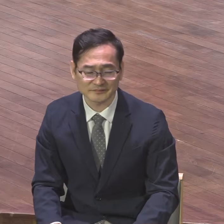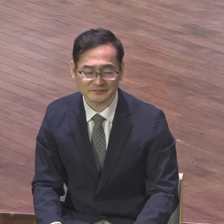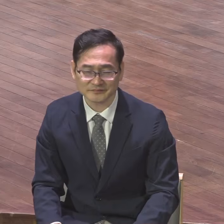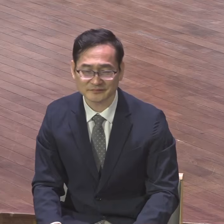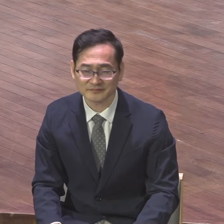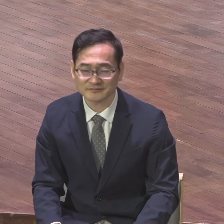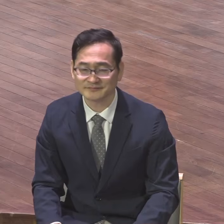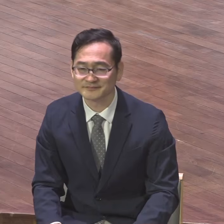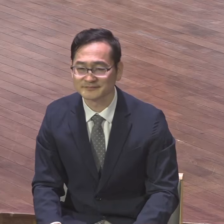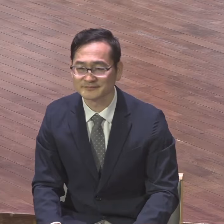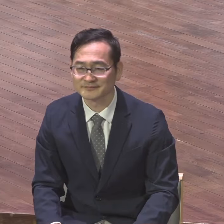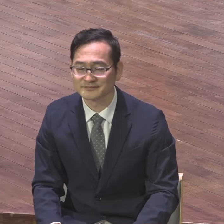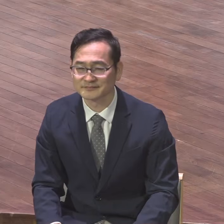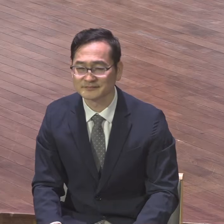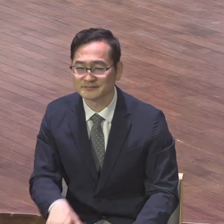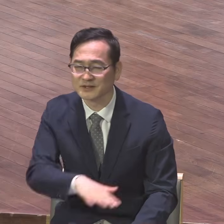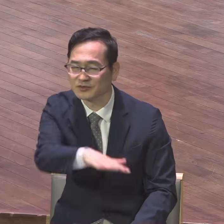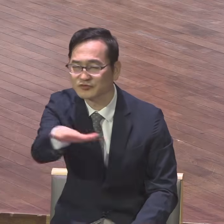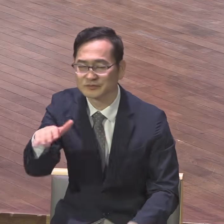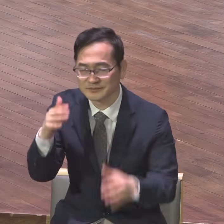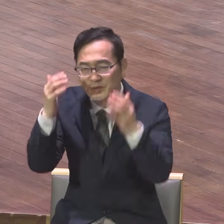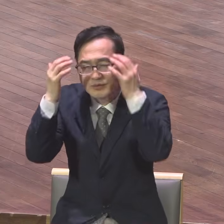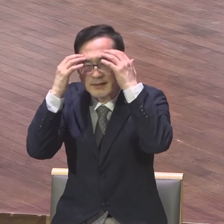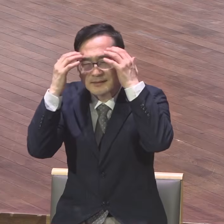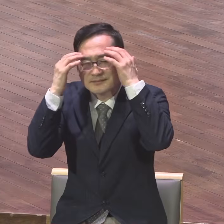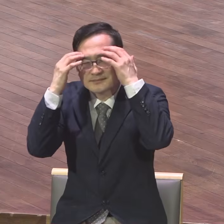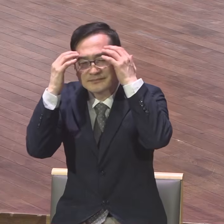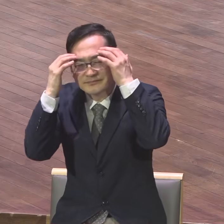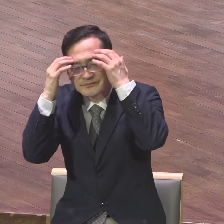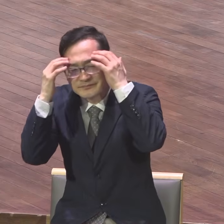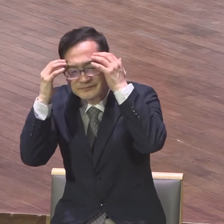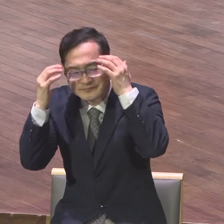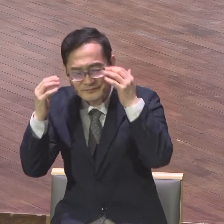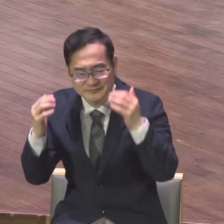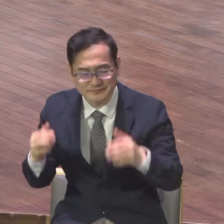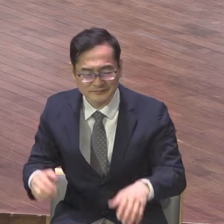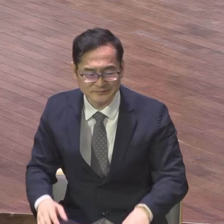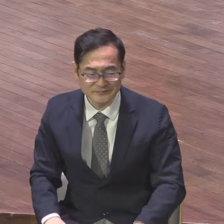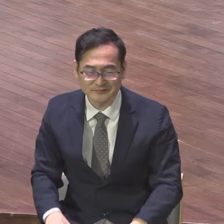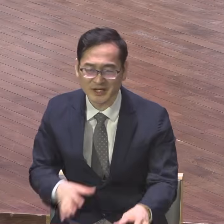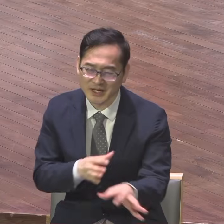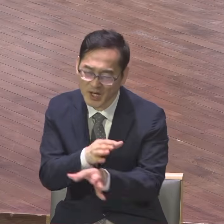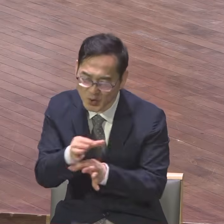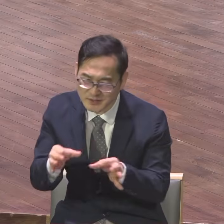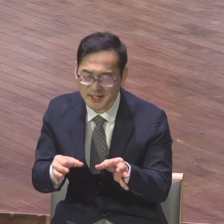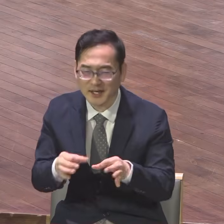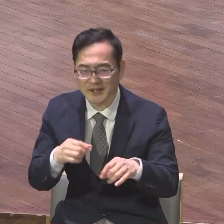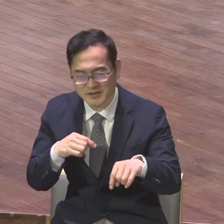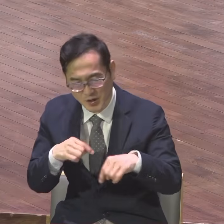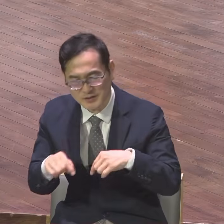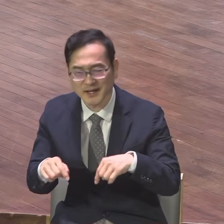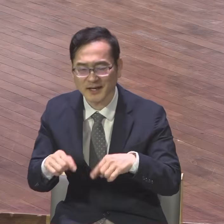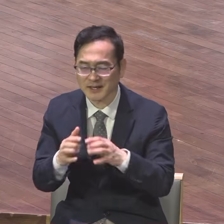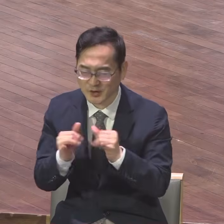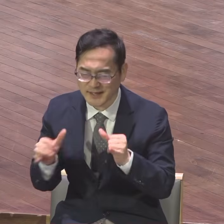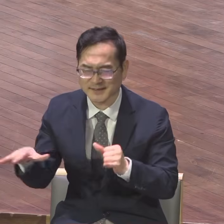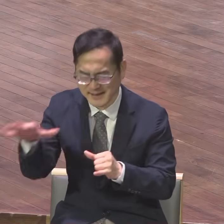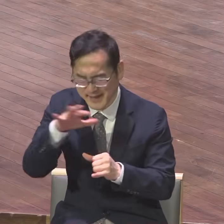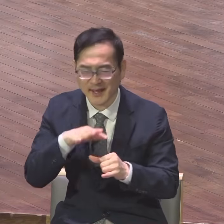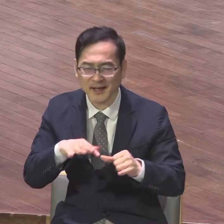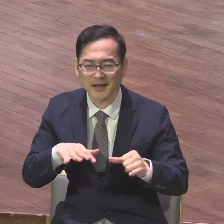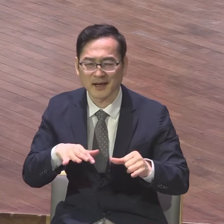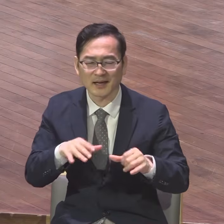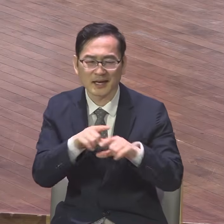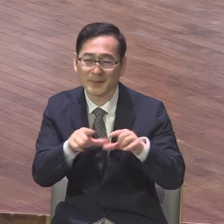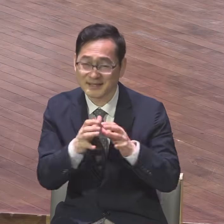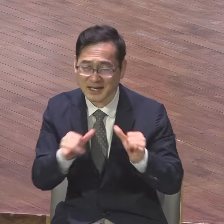우리가 어려움을 많이 당합니다. 많이 당합니다. 뭐 정치인이든 경제인이든 일반인이든 누구든 육체 가지고 사는